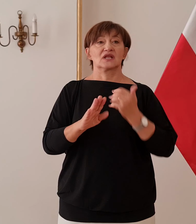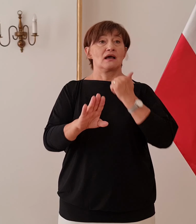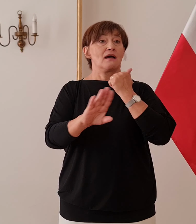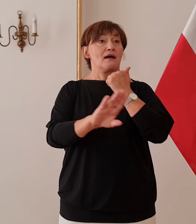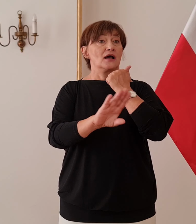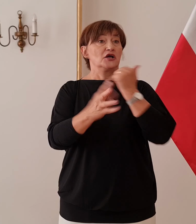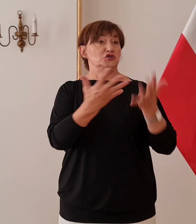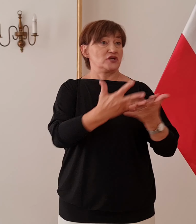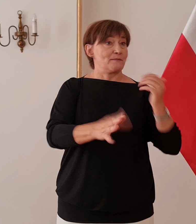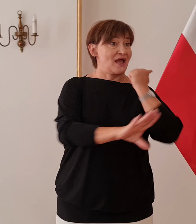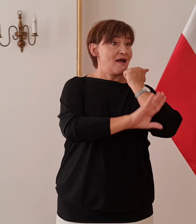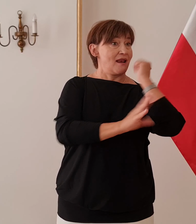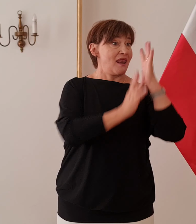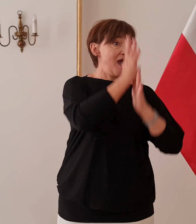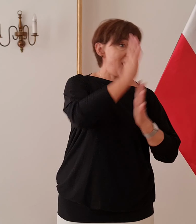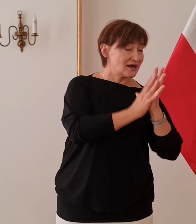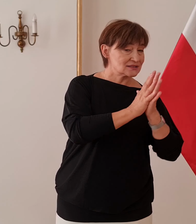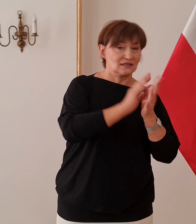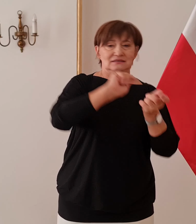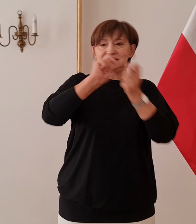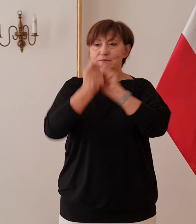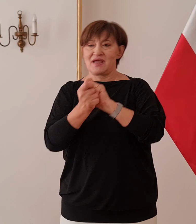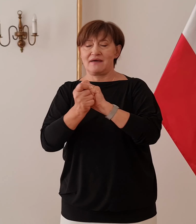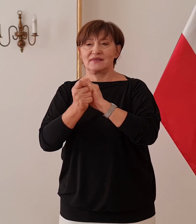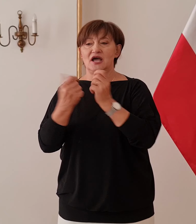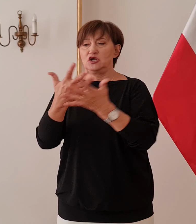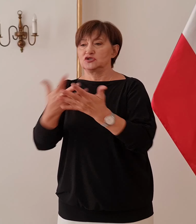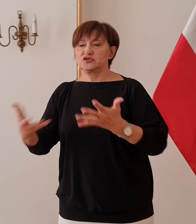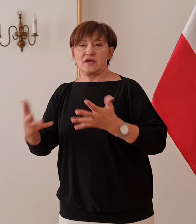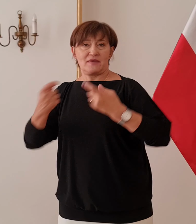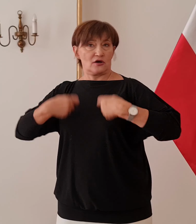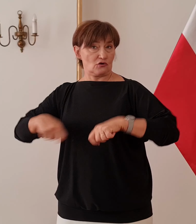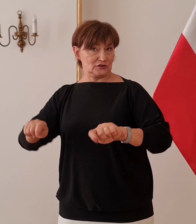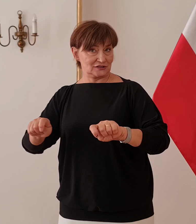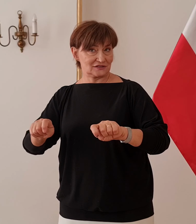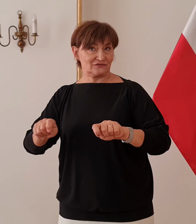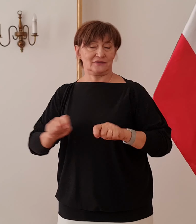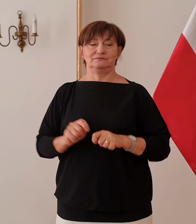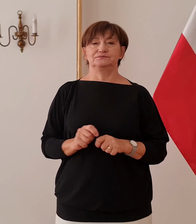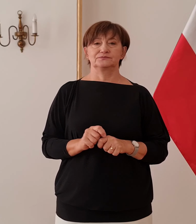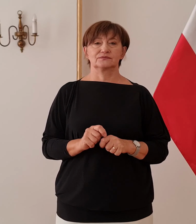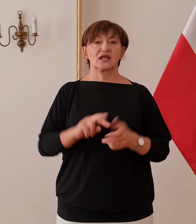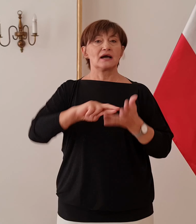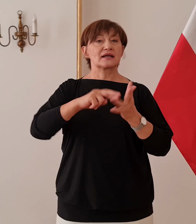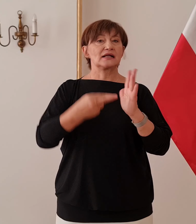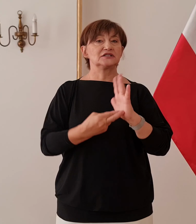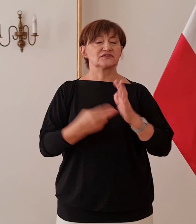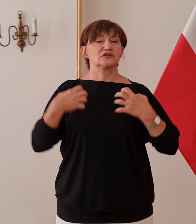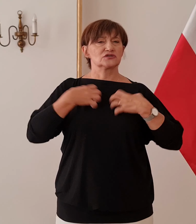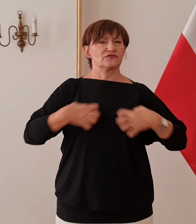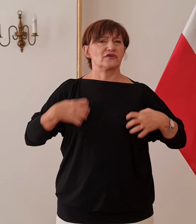na użytek rolny, zarejestrowaniem zwierzęcia egzotycznego,